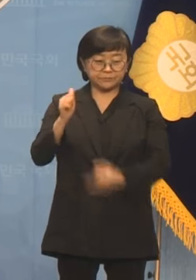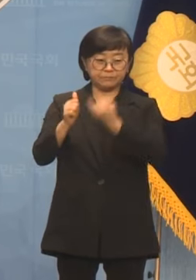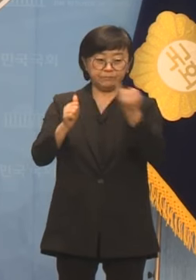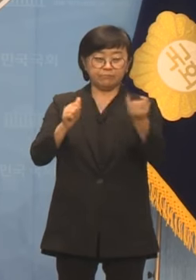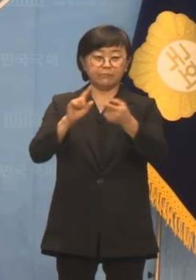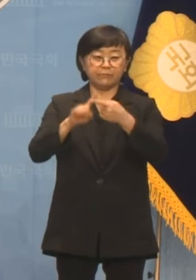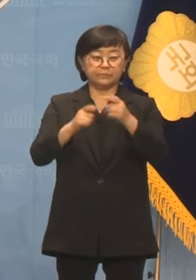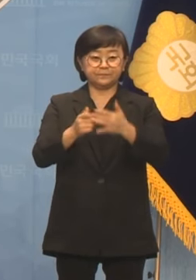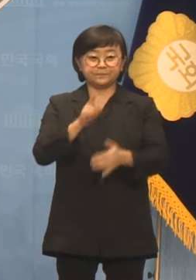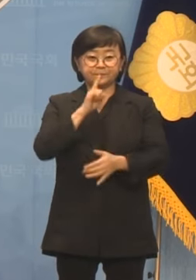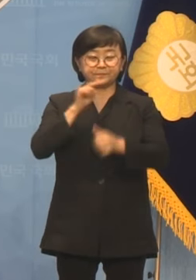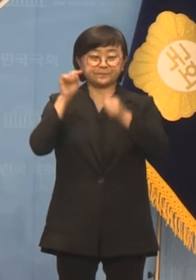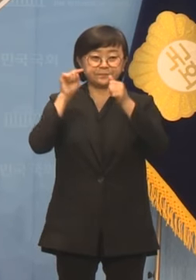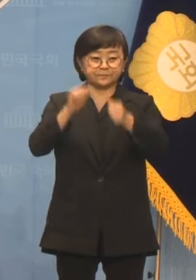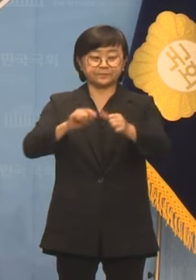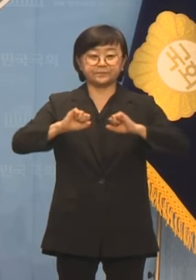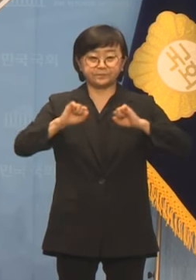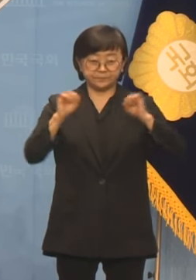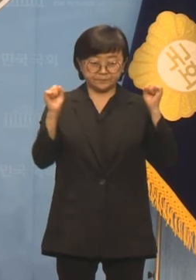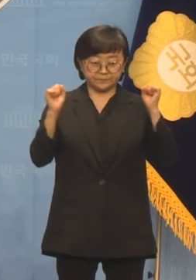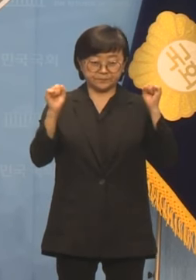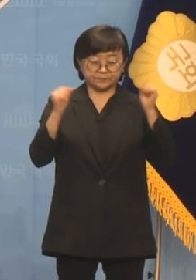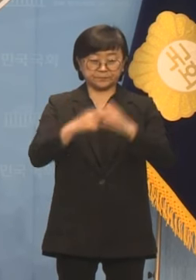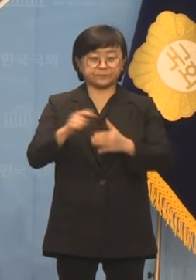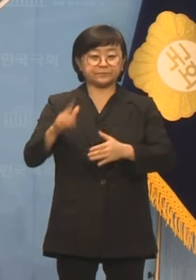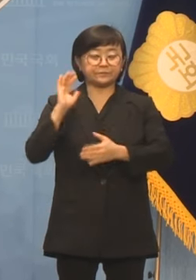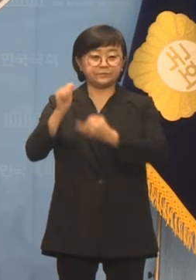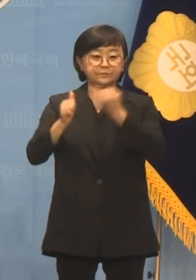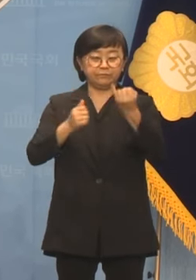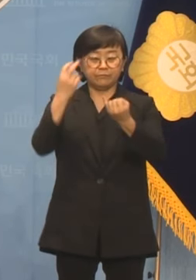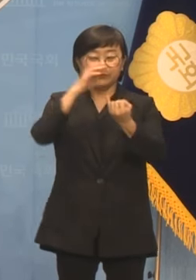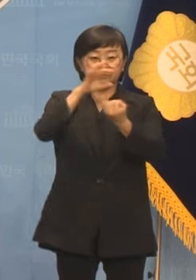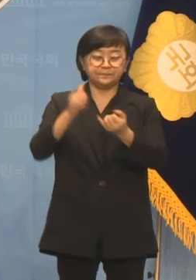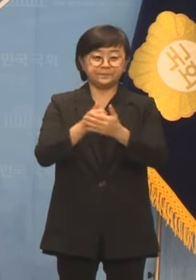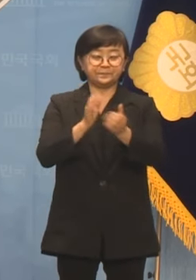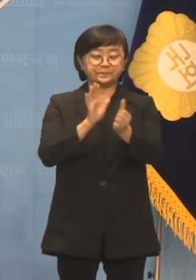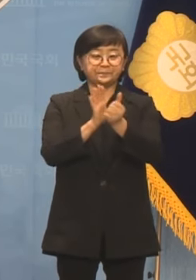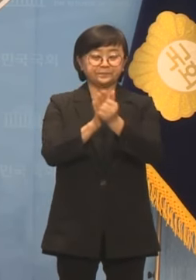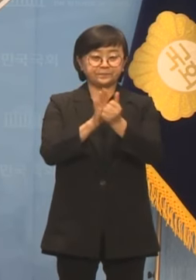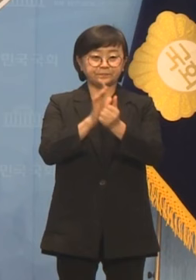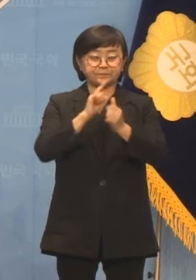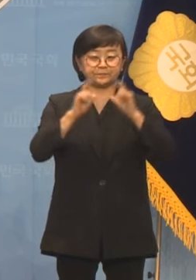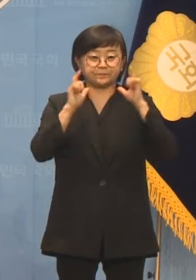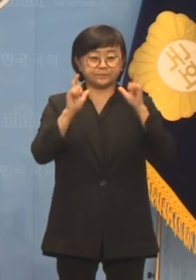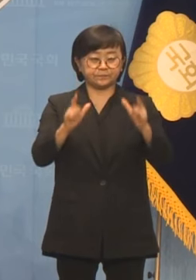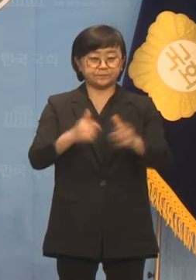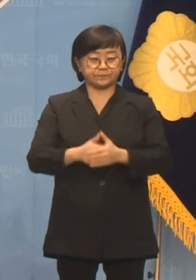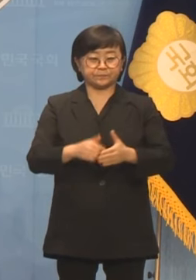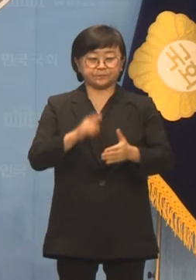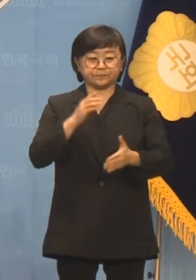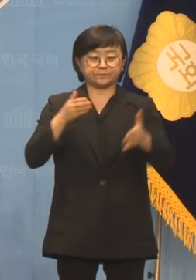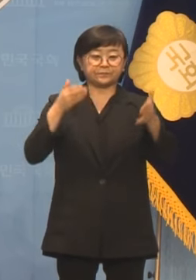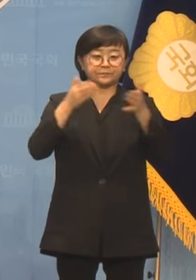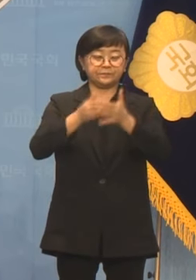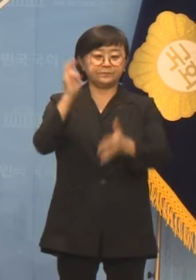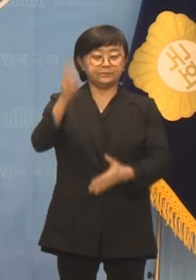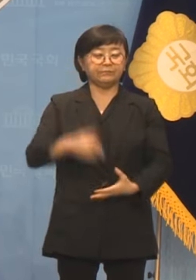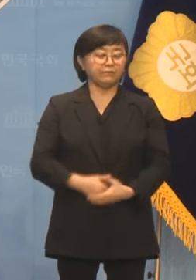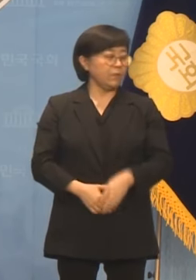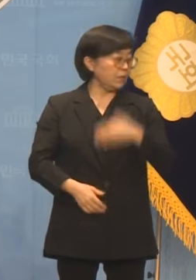여사의 함구령을 순순히 받아들이고 김건희 여사 지키기에 협조하겠다고 선언하는 종착점이었나